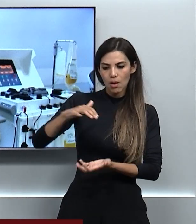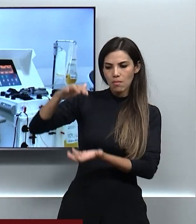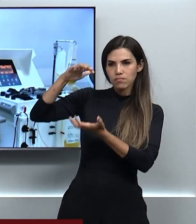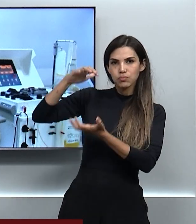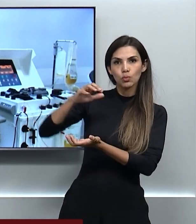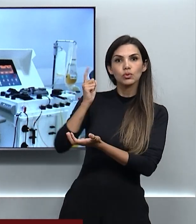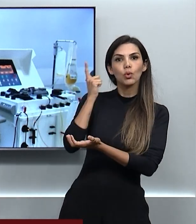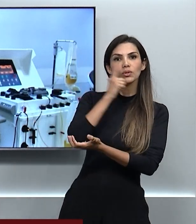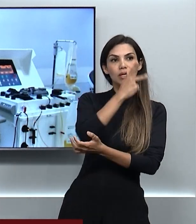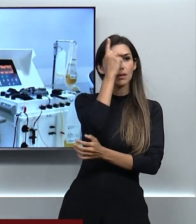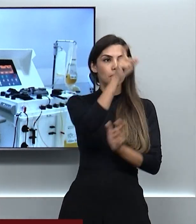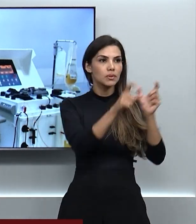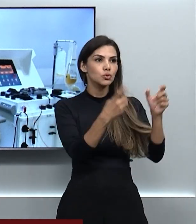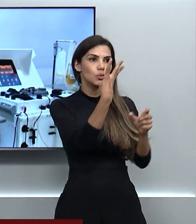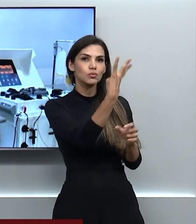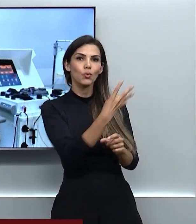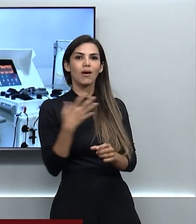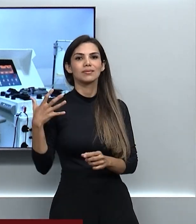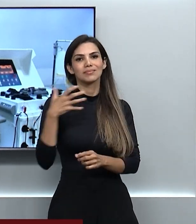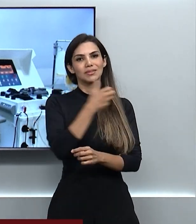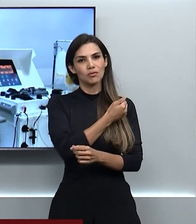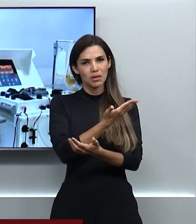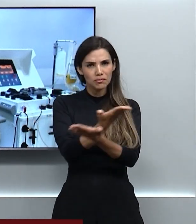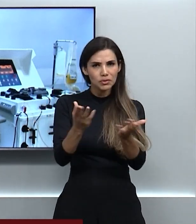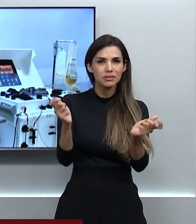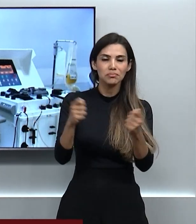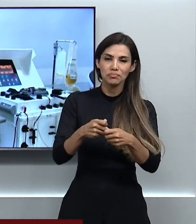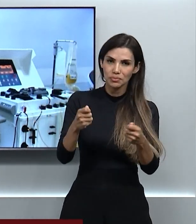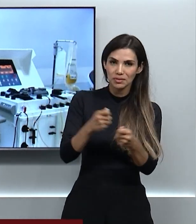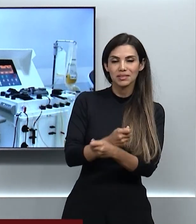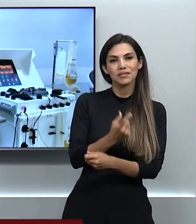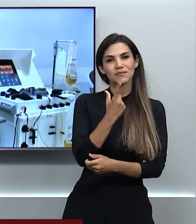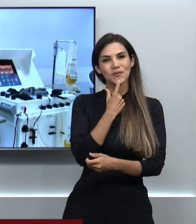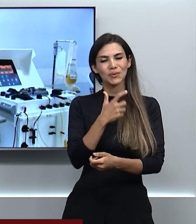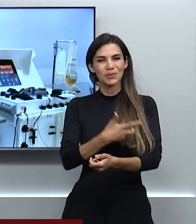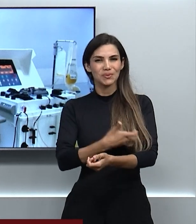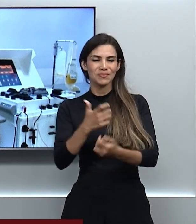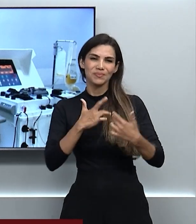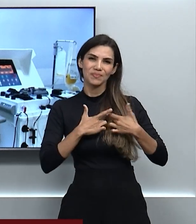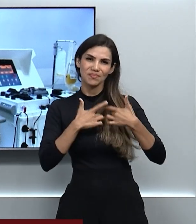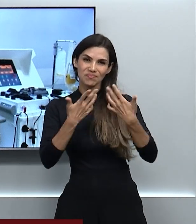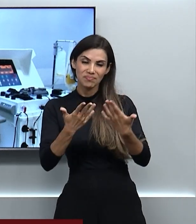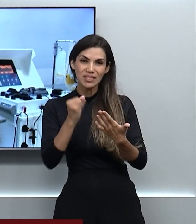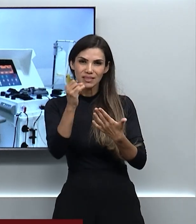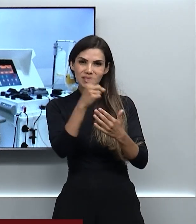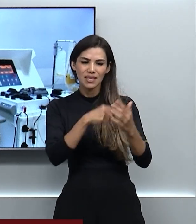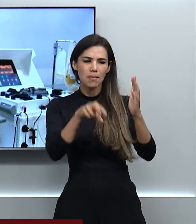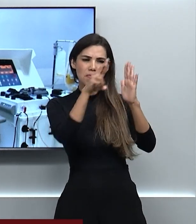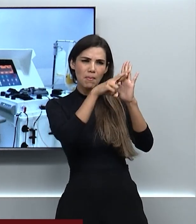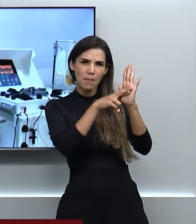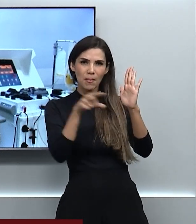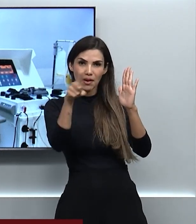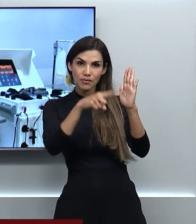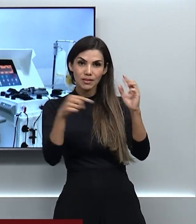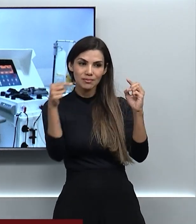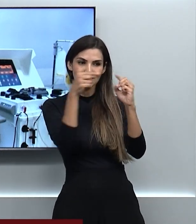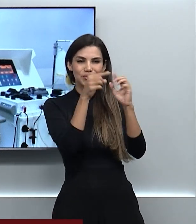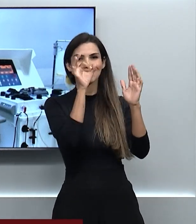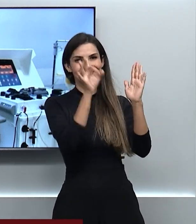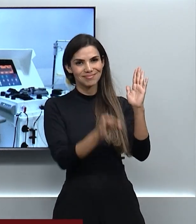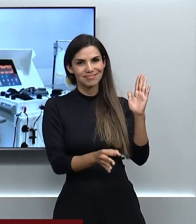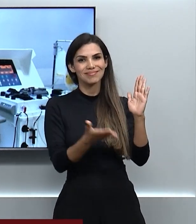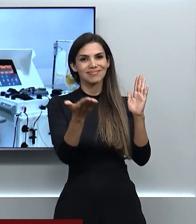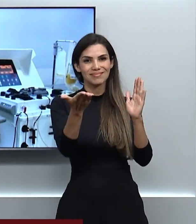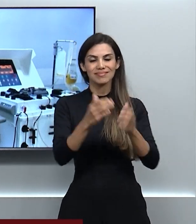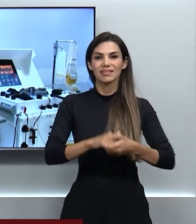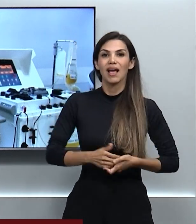4 vidas e você pode ser um doador, caso atenda às orientações necessárias, né?